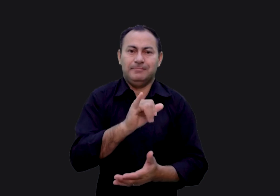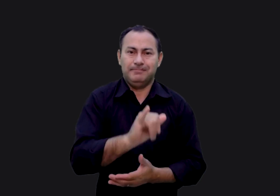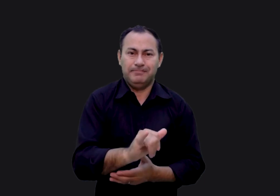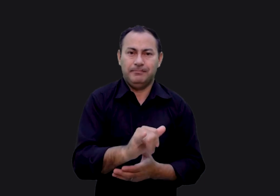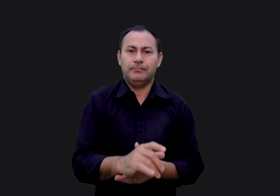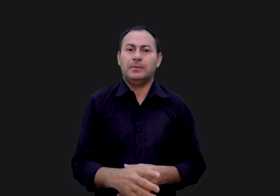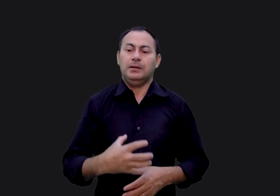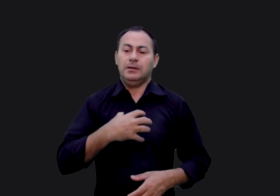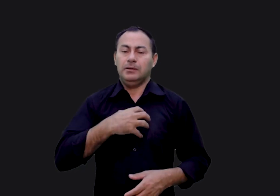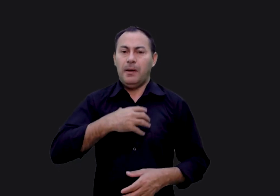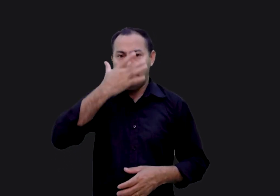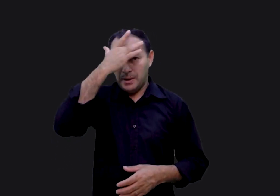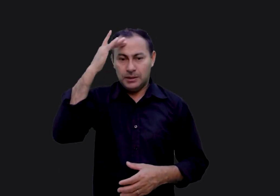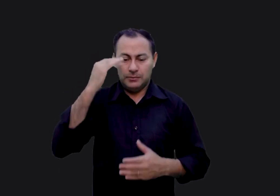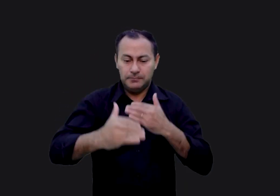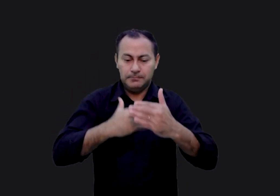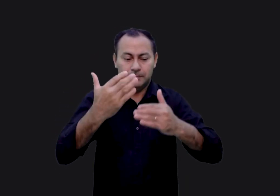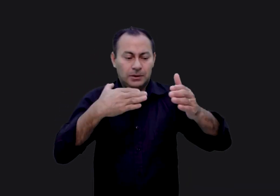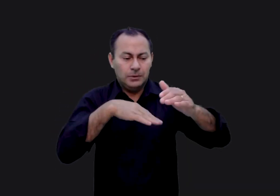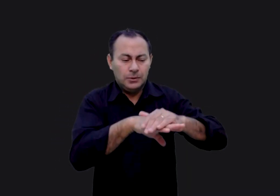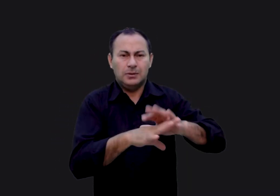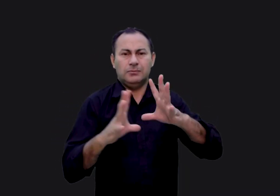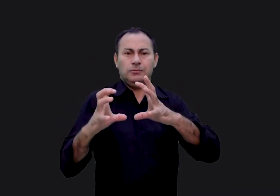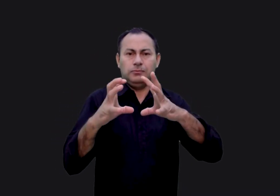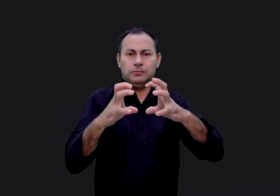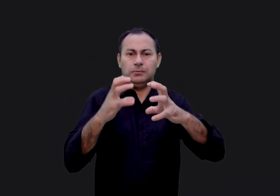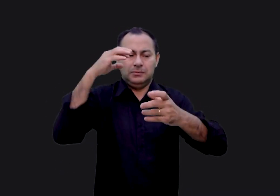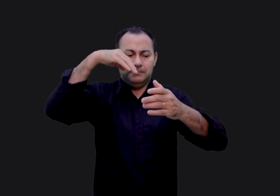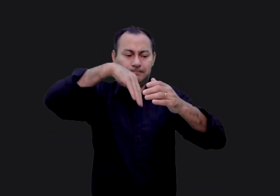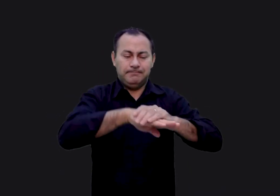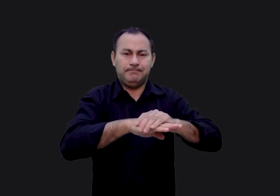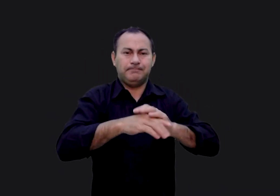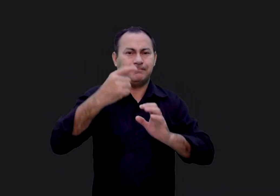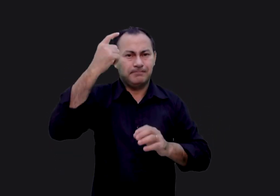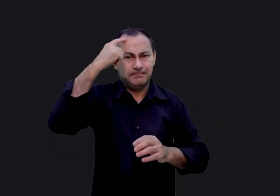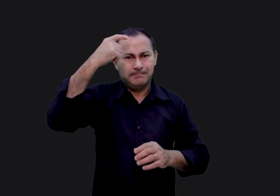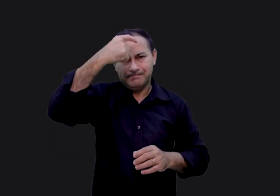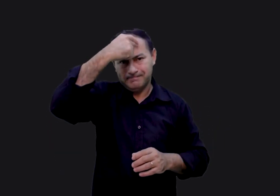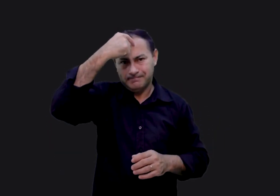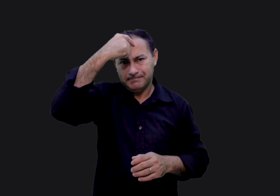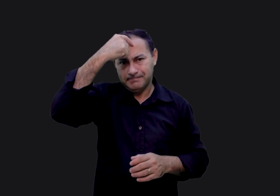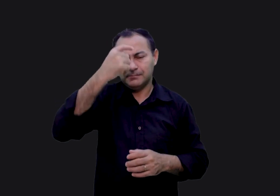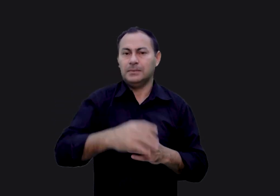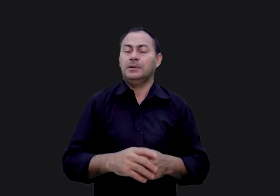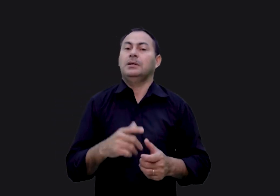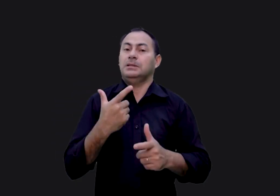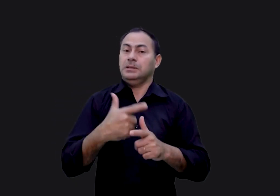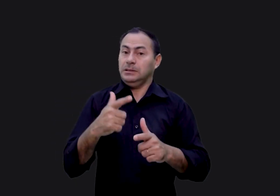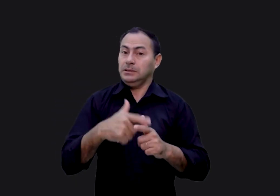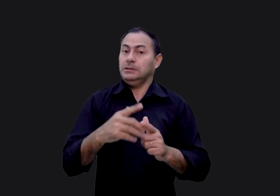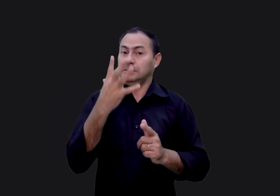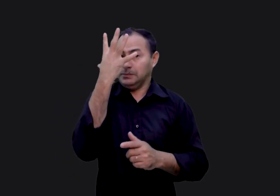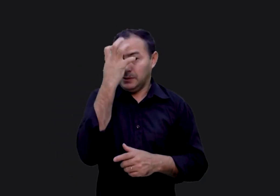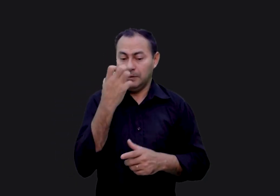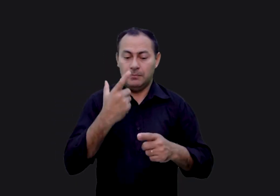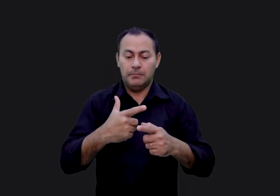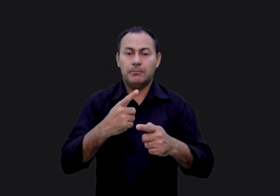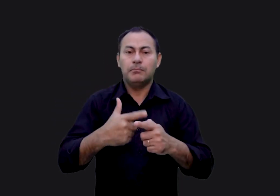Dessa forma, a pessoa constrói um armazém de conflitos em seu subconsciente. Isso pode causar sérios problemas porque a mente é